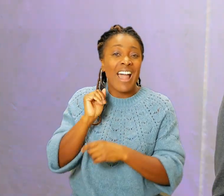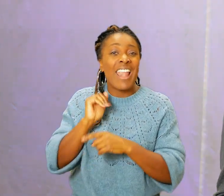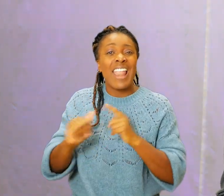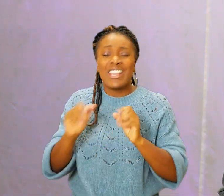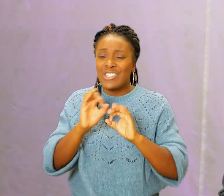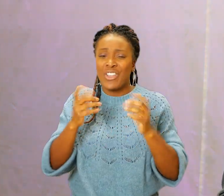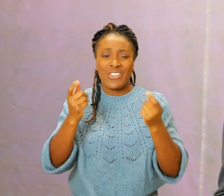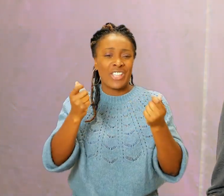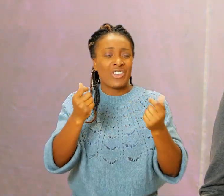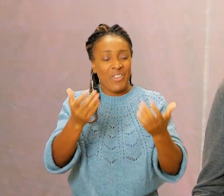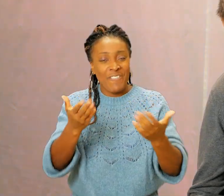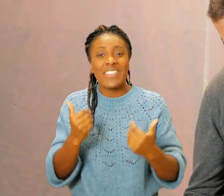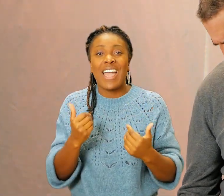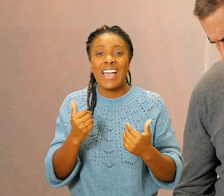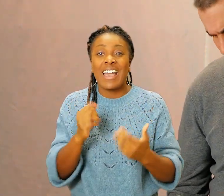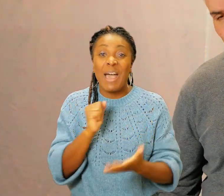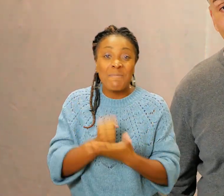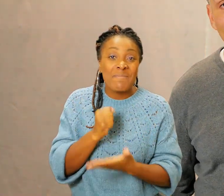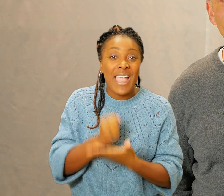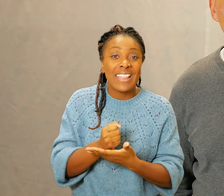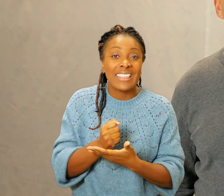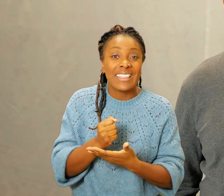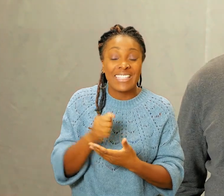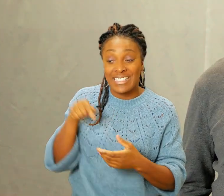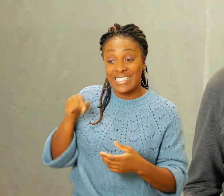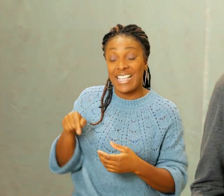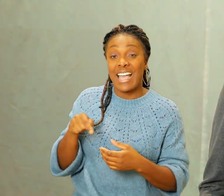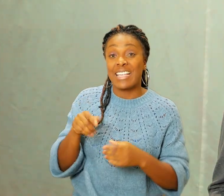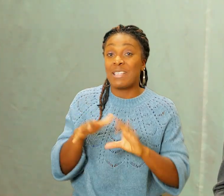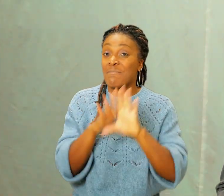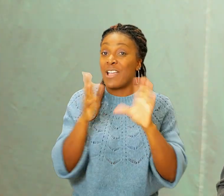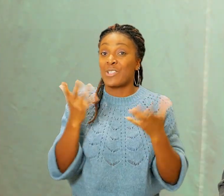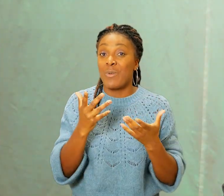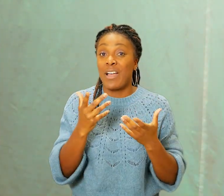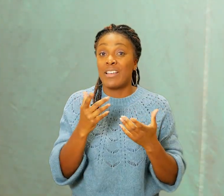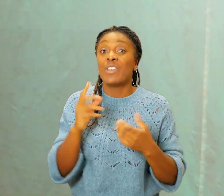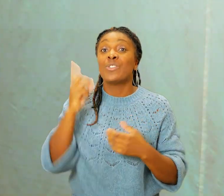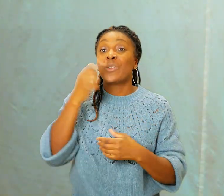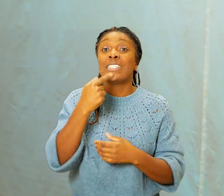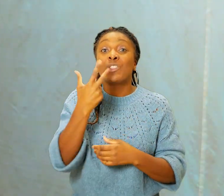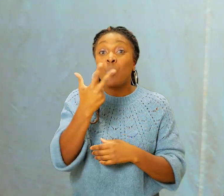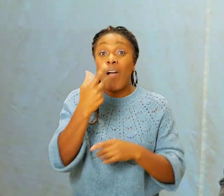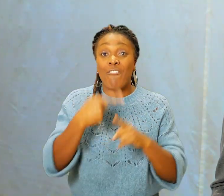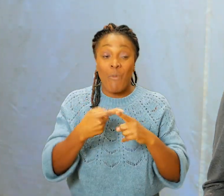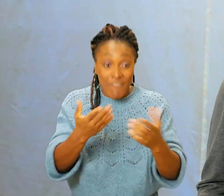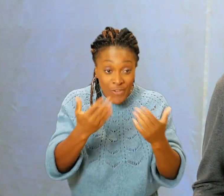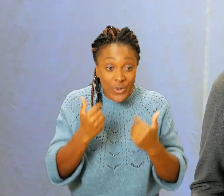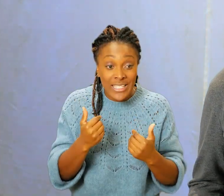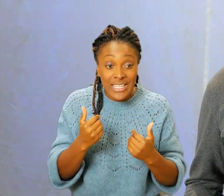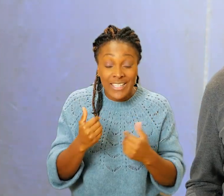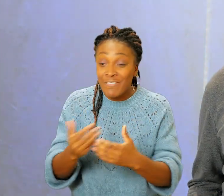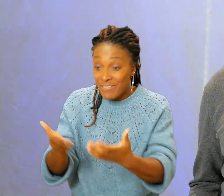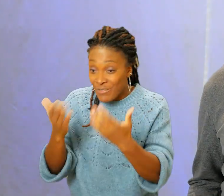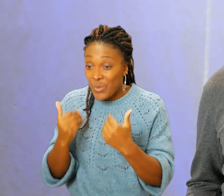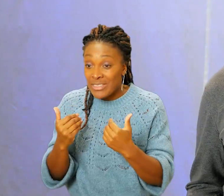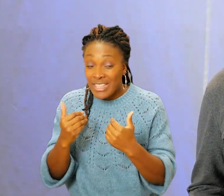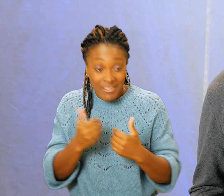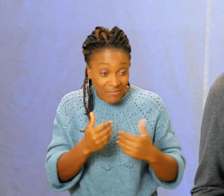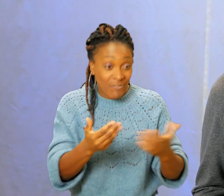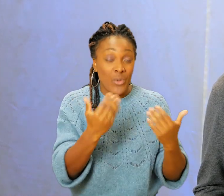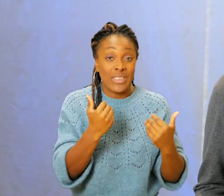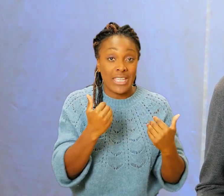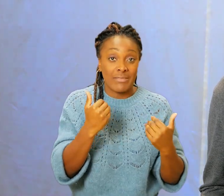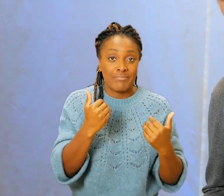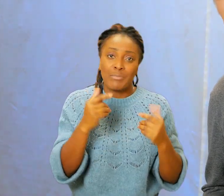payer. Amen. Et on voit que dans ce texte-là, 3 fois, Dieu va dire venez. Venez. Il y a une invitation de